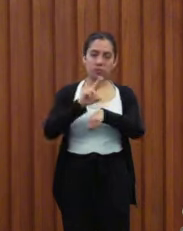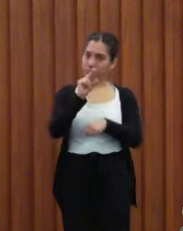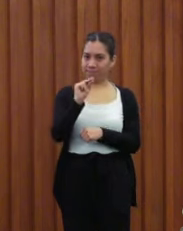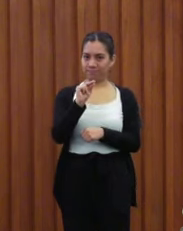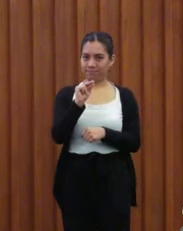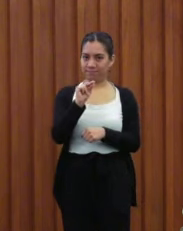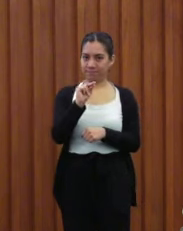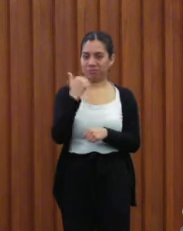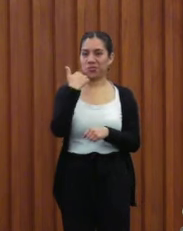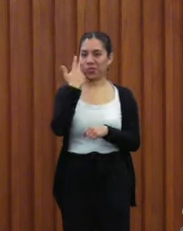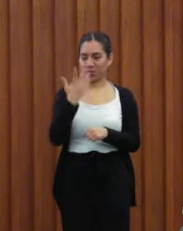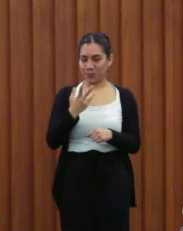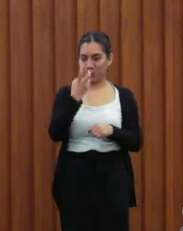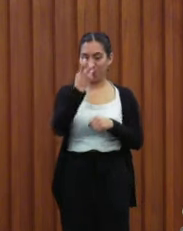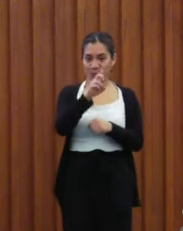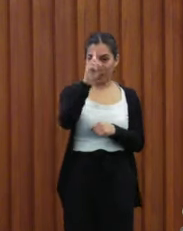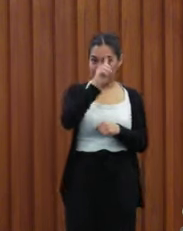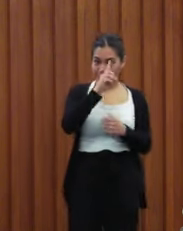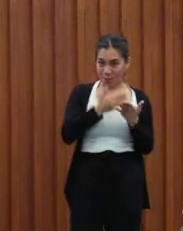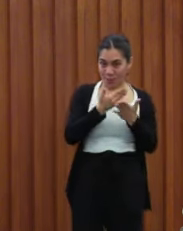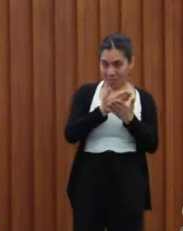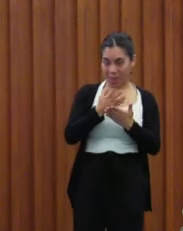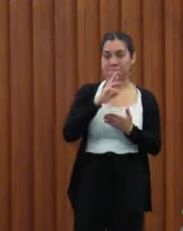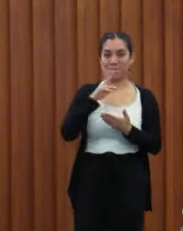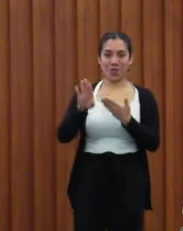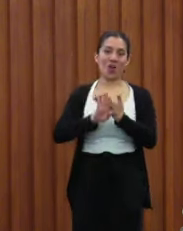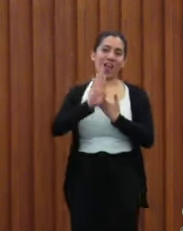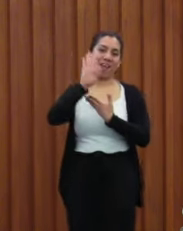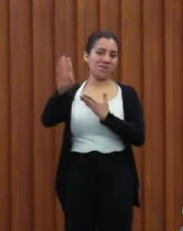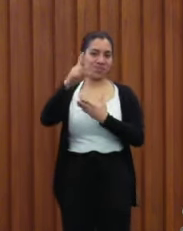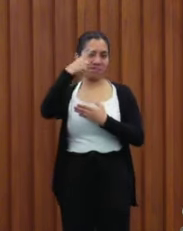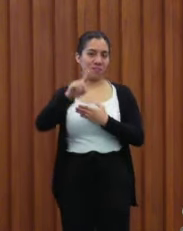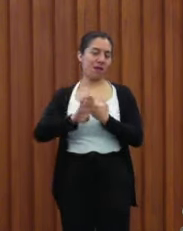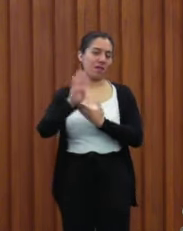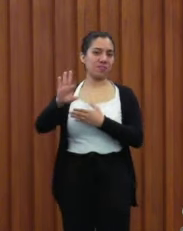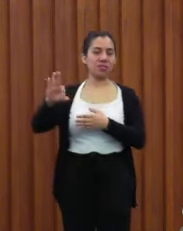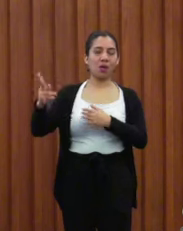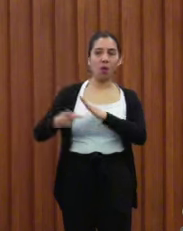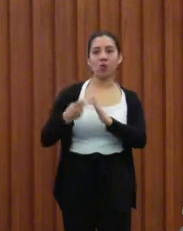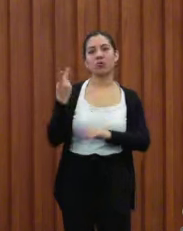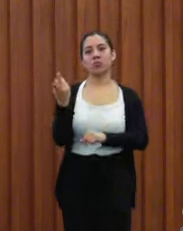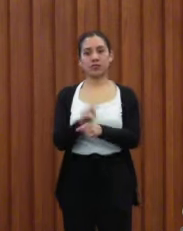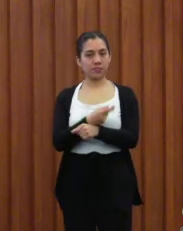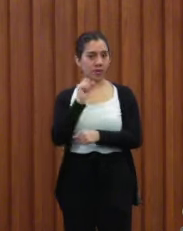Lo que queremos es que con estas recomendaciones no se repita.